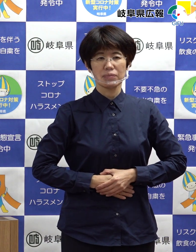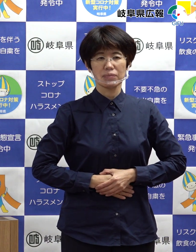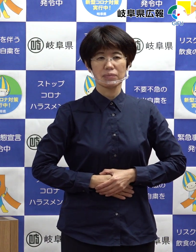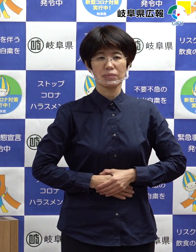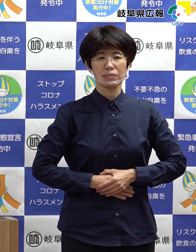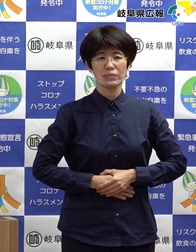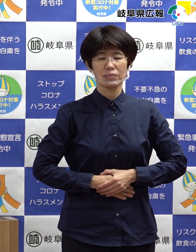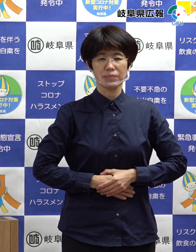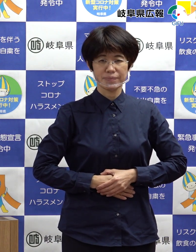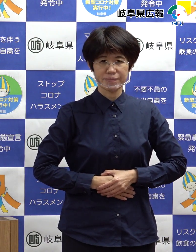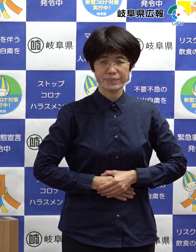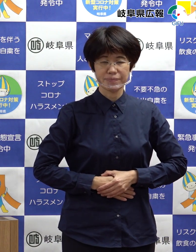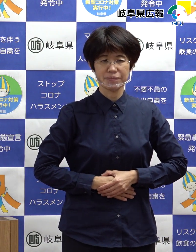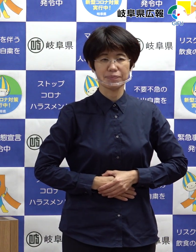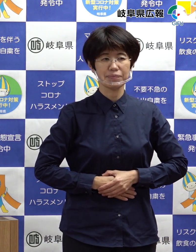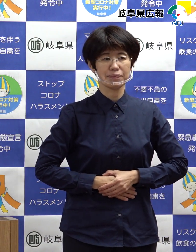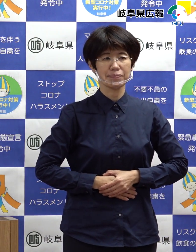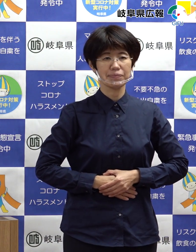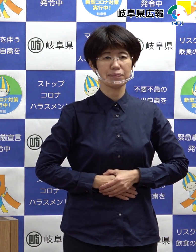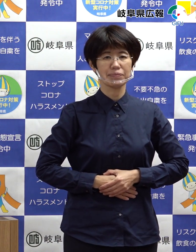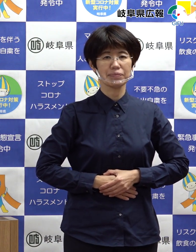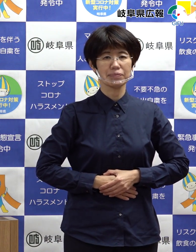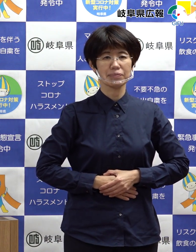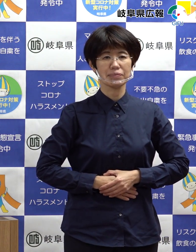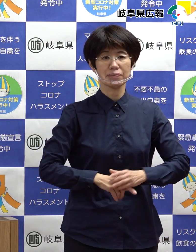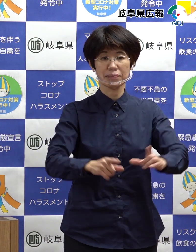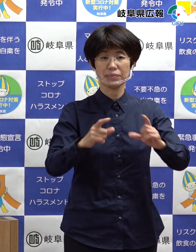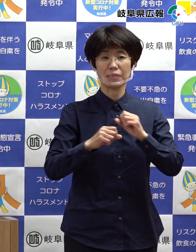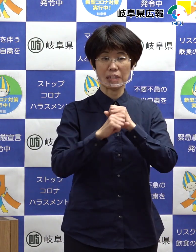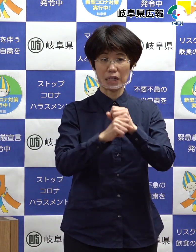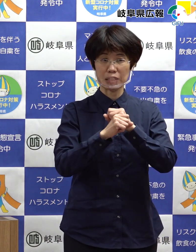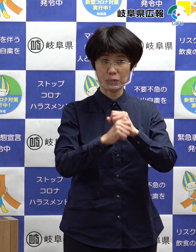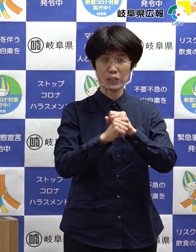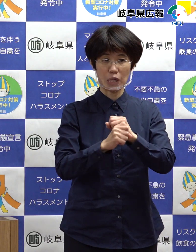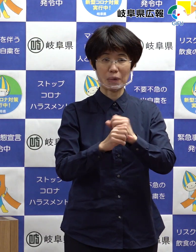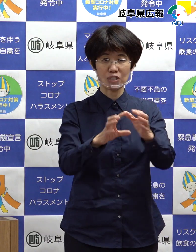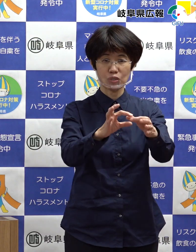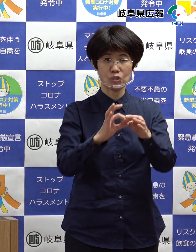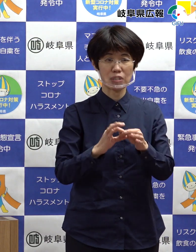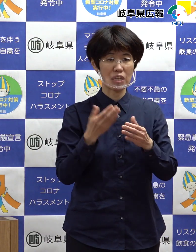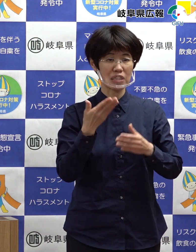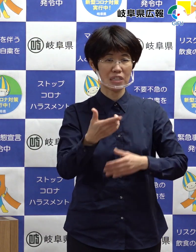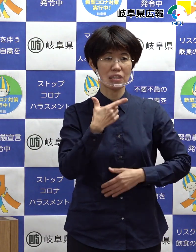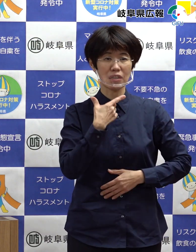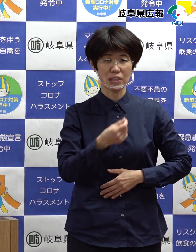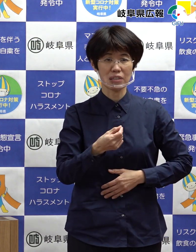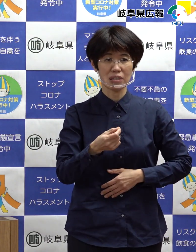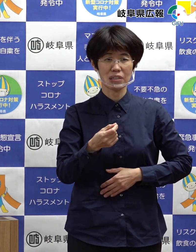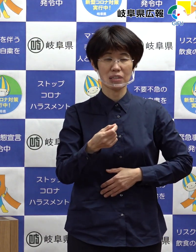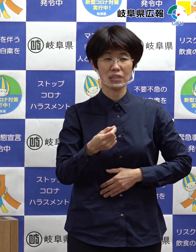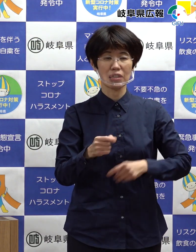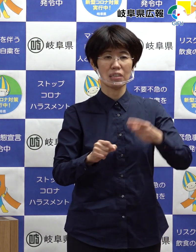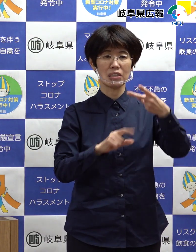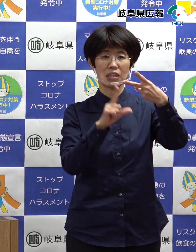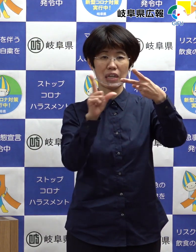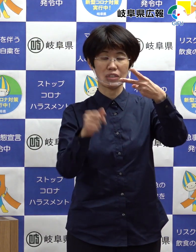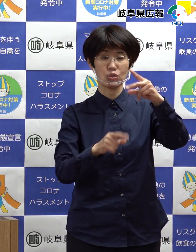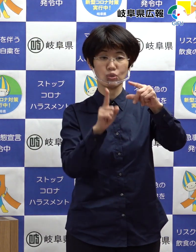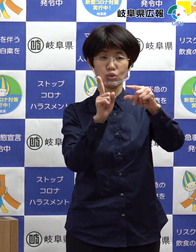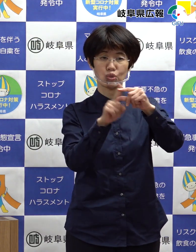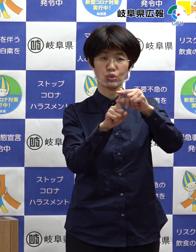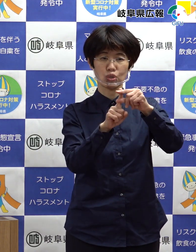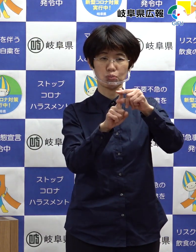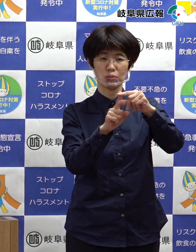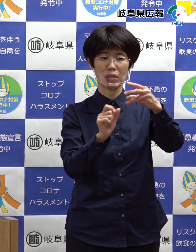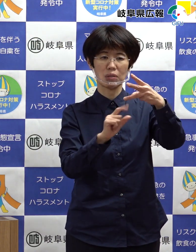こんなところですかね。 はい、笠松競馬のことですが、来月中旬、遅く